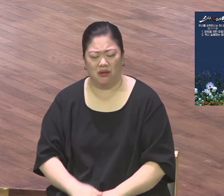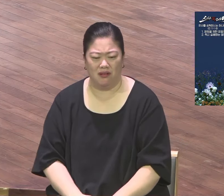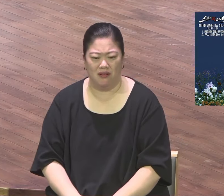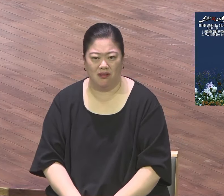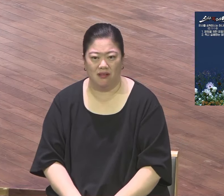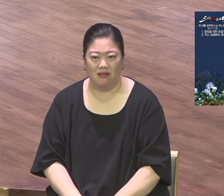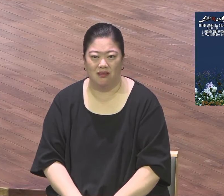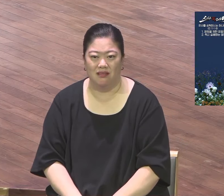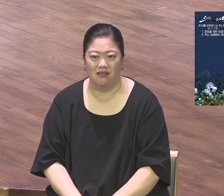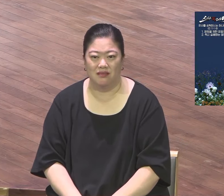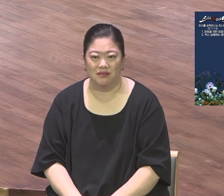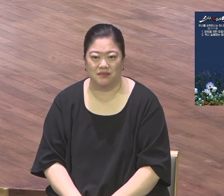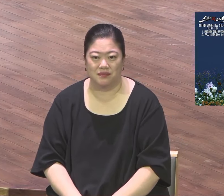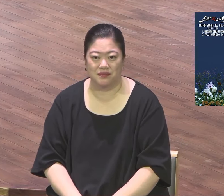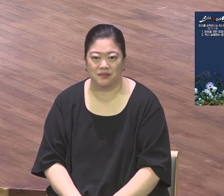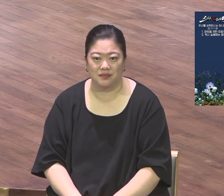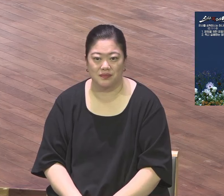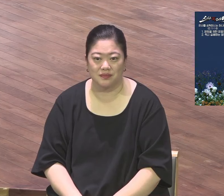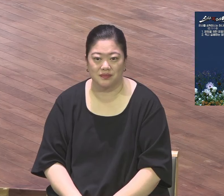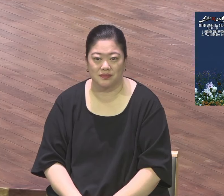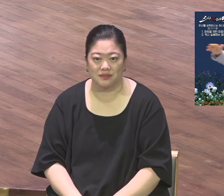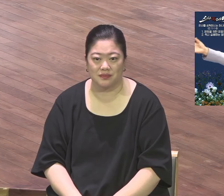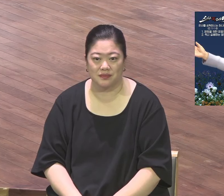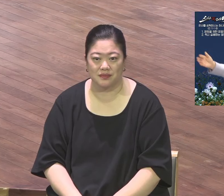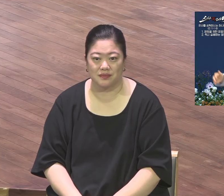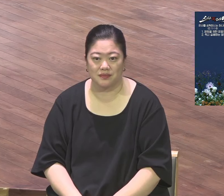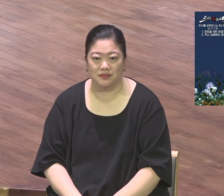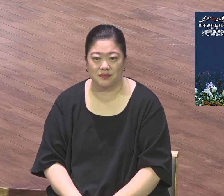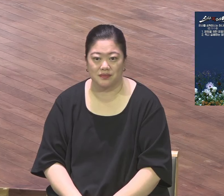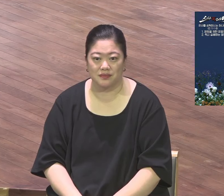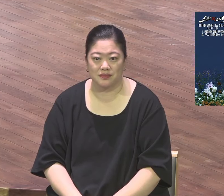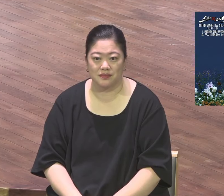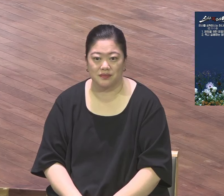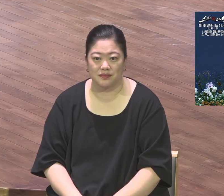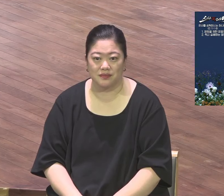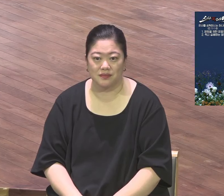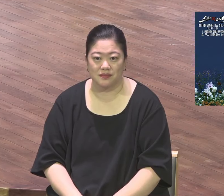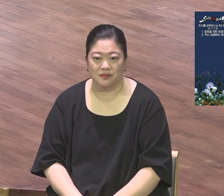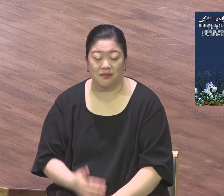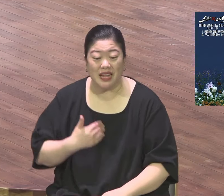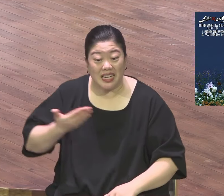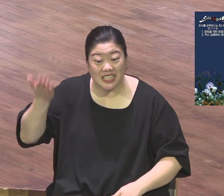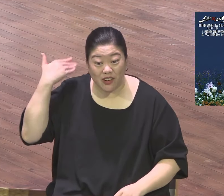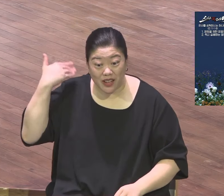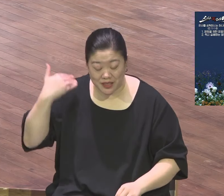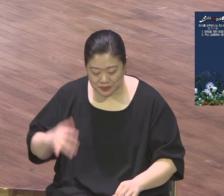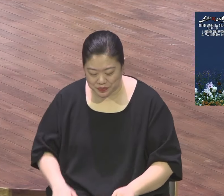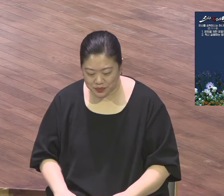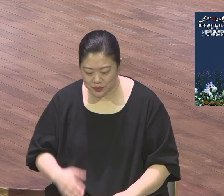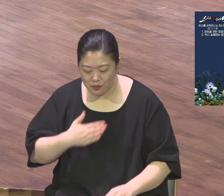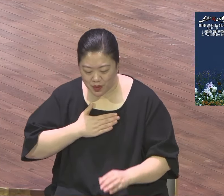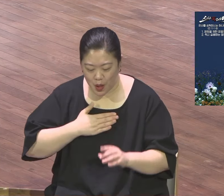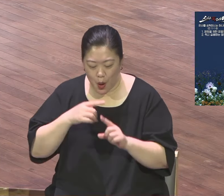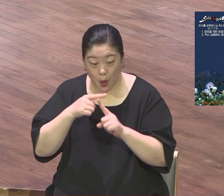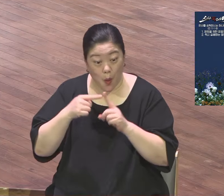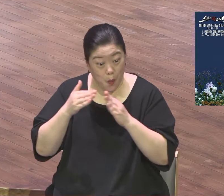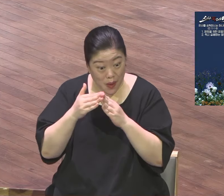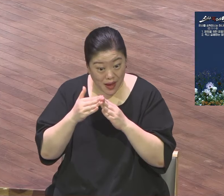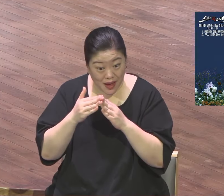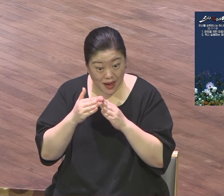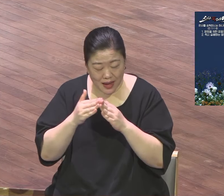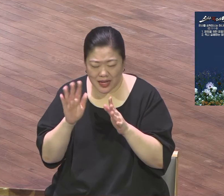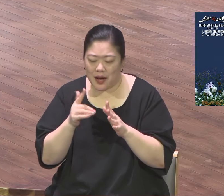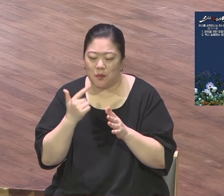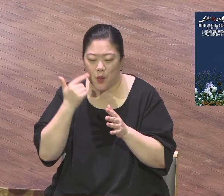실어가 과일 박스를 꽉 씌고 교육자들 쫙 단단하시고 우리 집에 오면 과일이 없어요. 내보 과일 사러 나가서 봉지로 과일